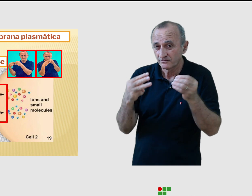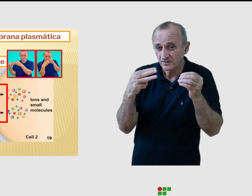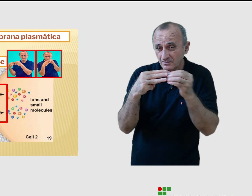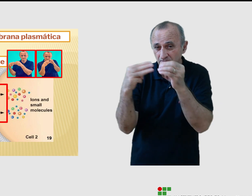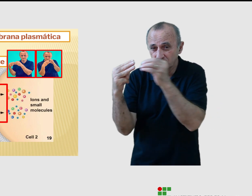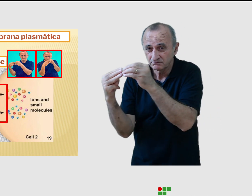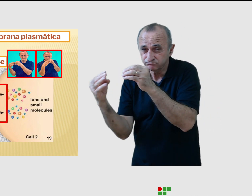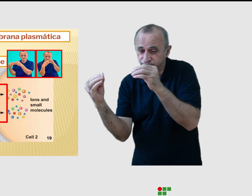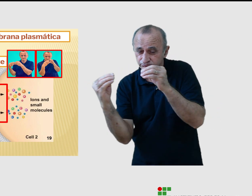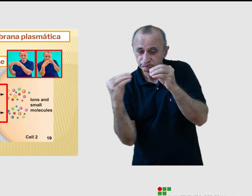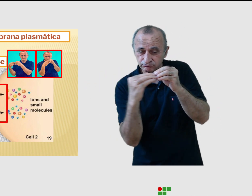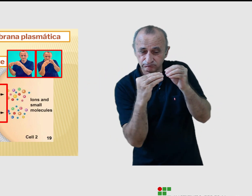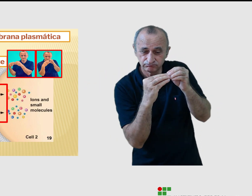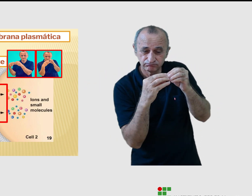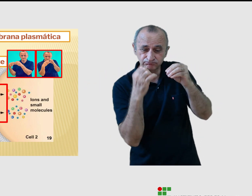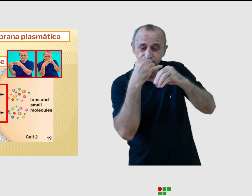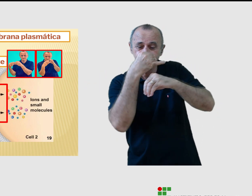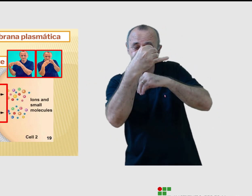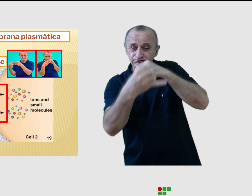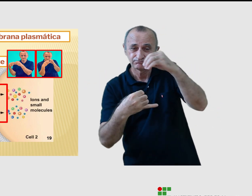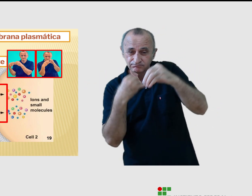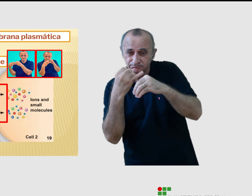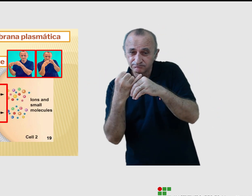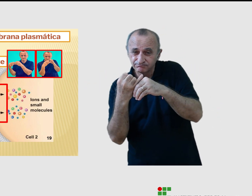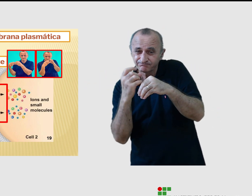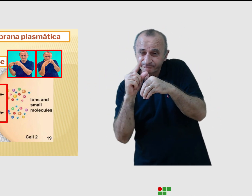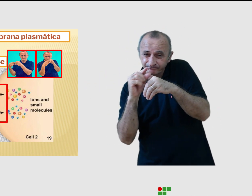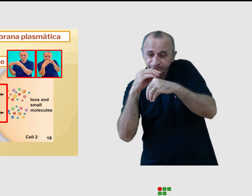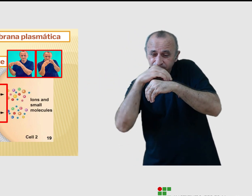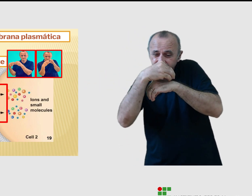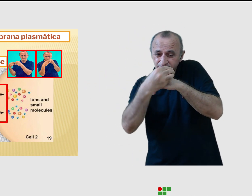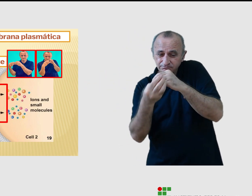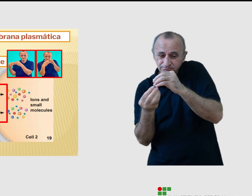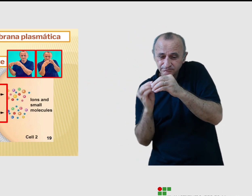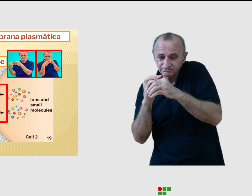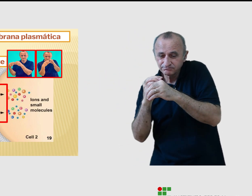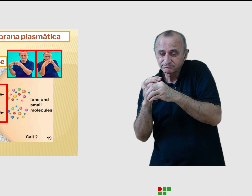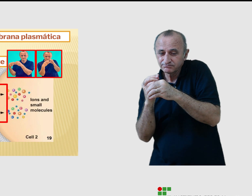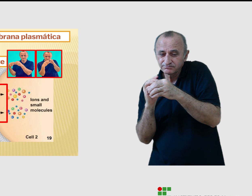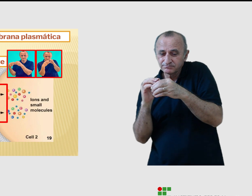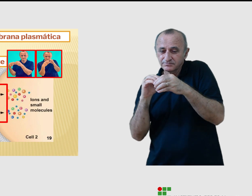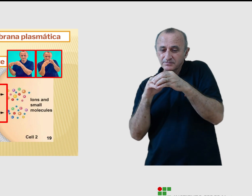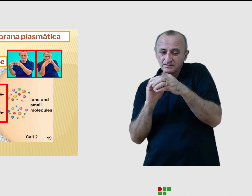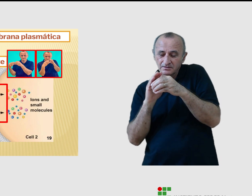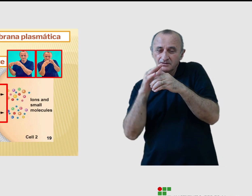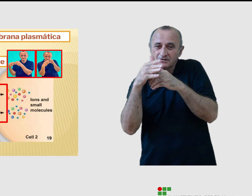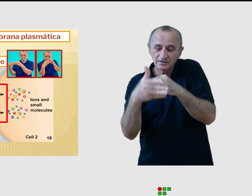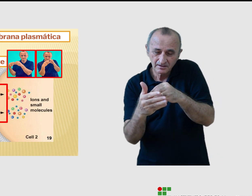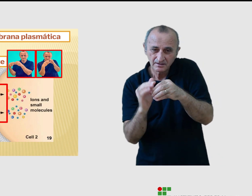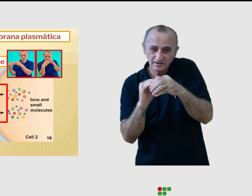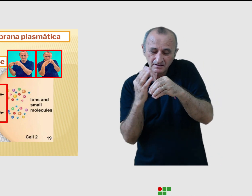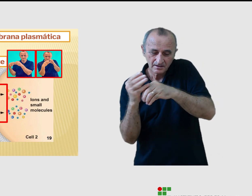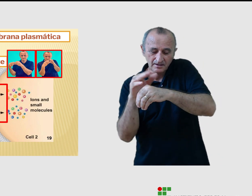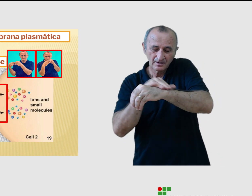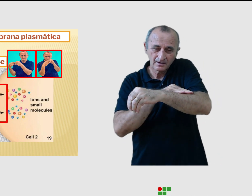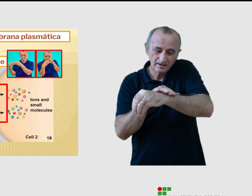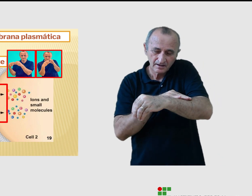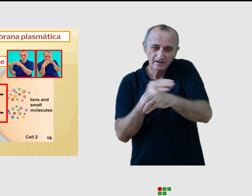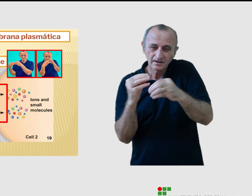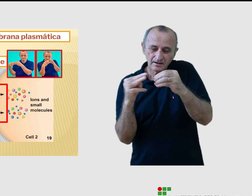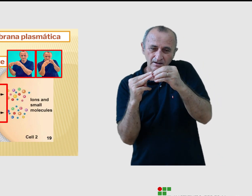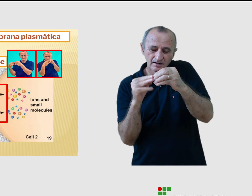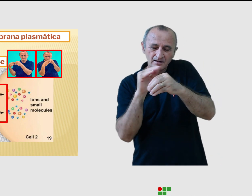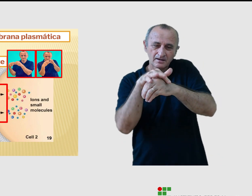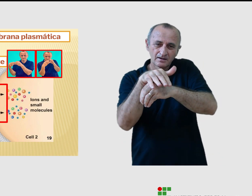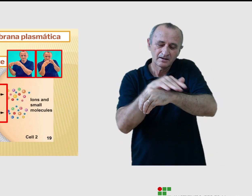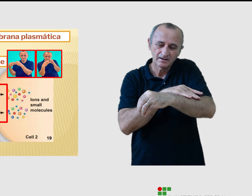Através desse tipo de junção, íons e pequenas moléculas podem passar de célula para